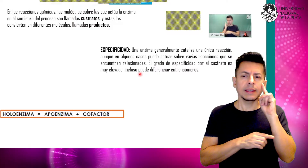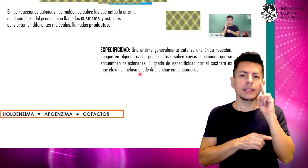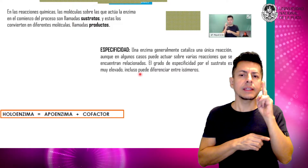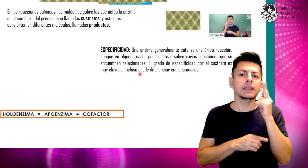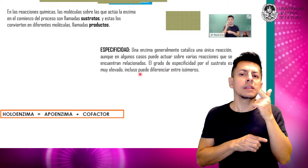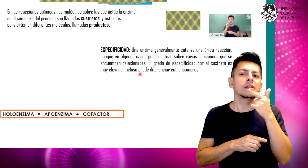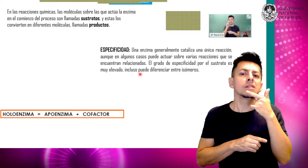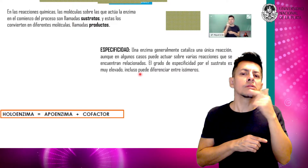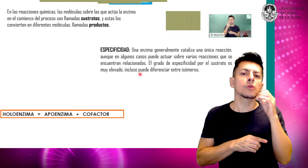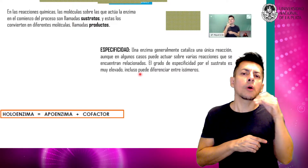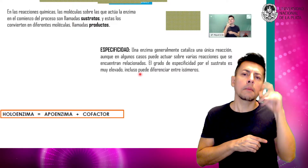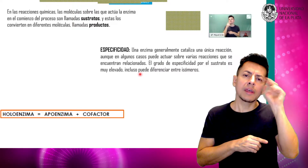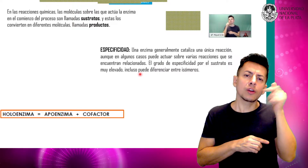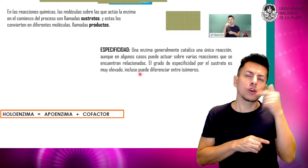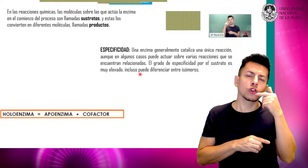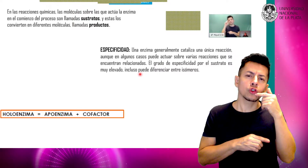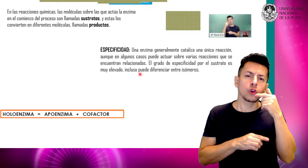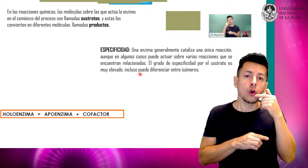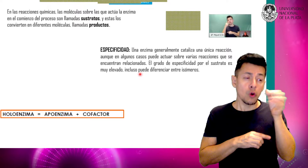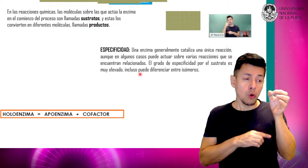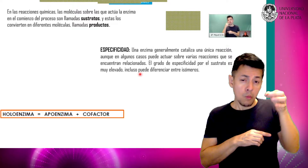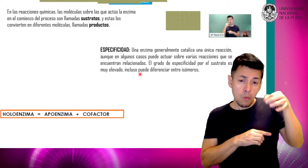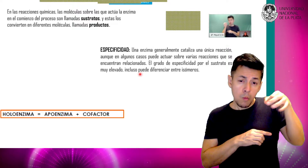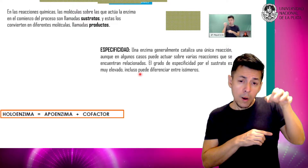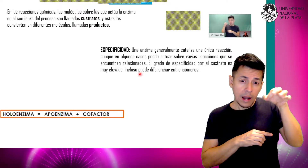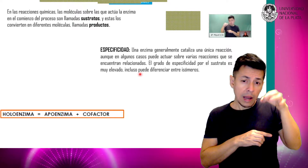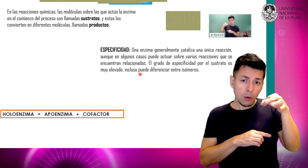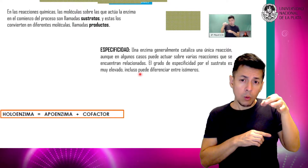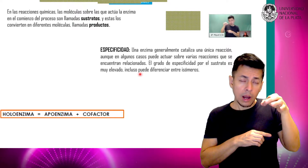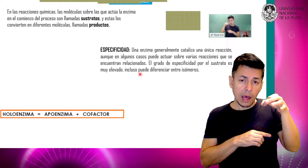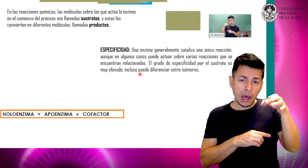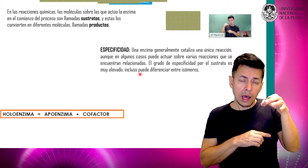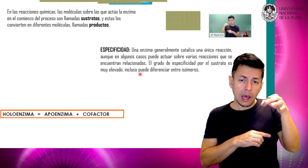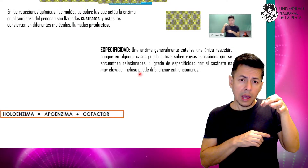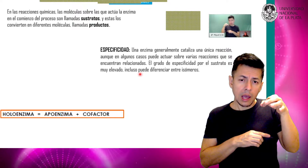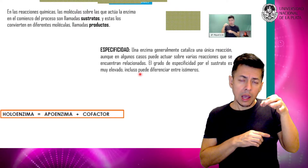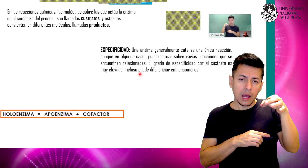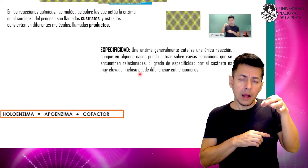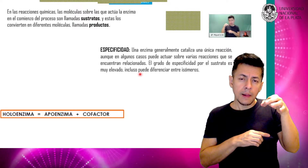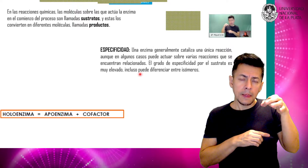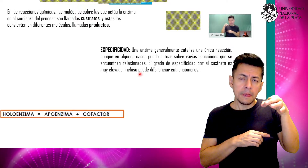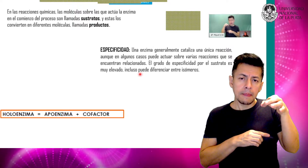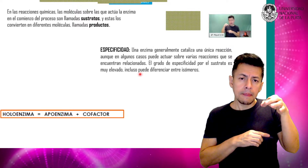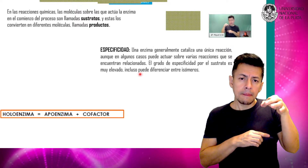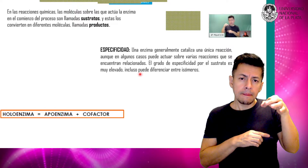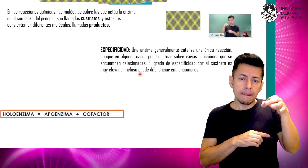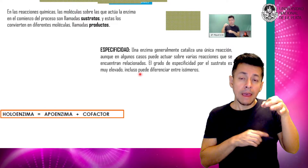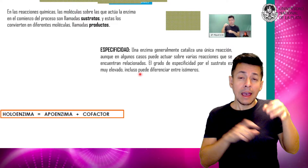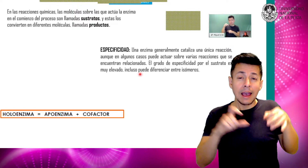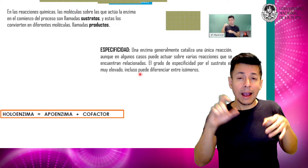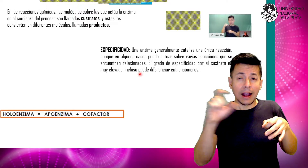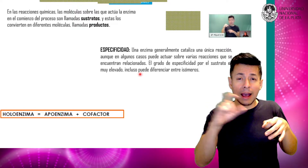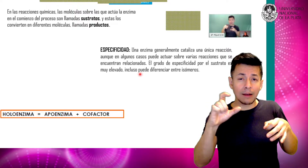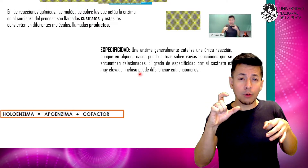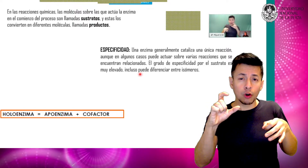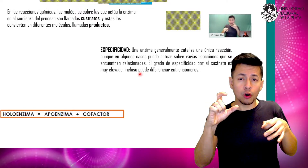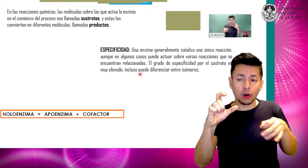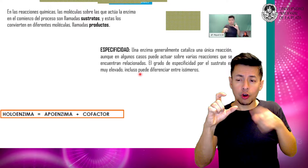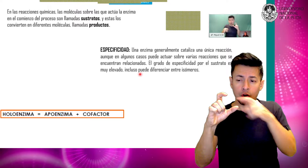decir, moléculas que difieren en la posición de los grupos de un único carbono.